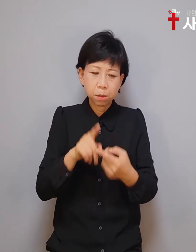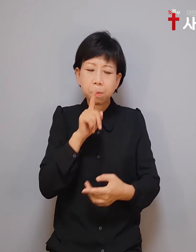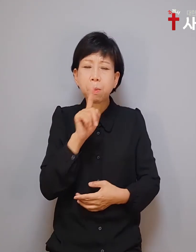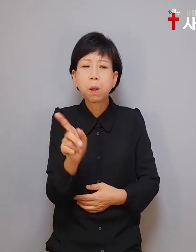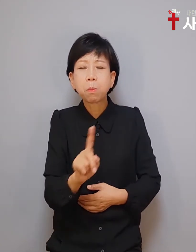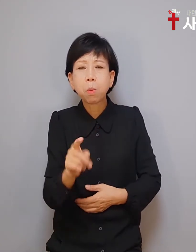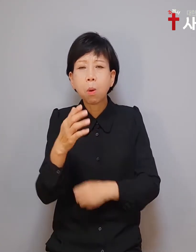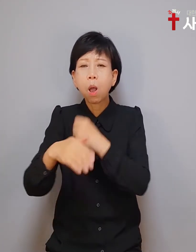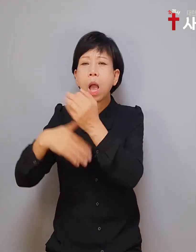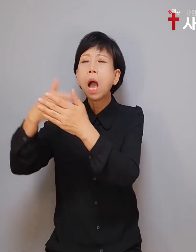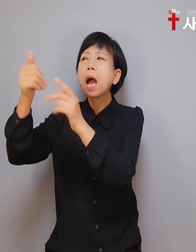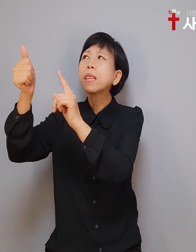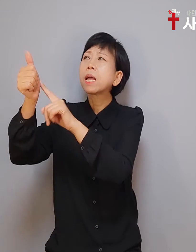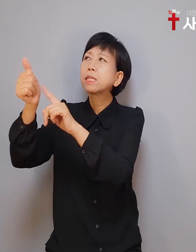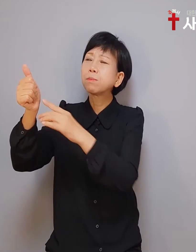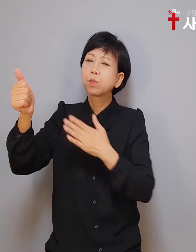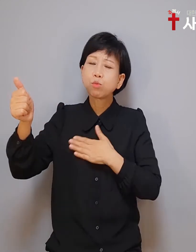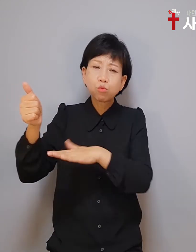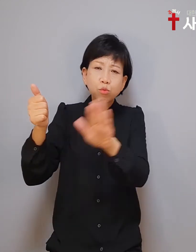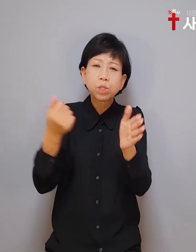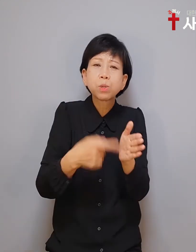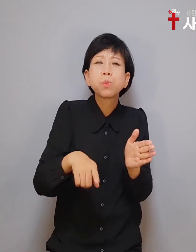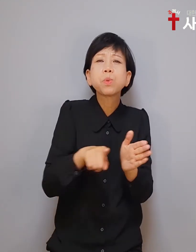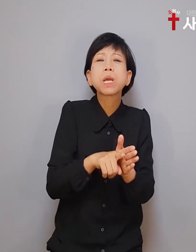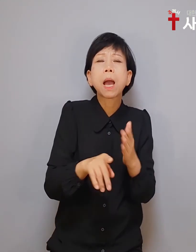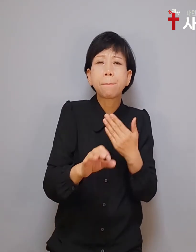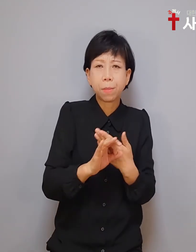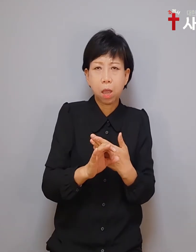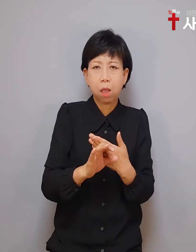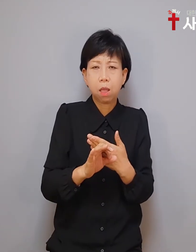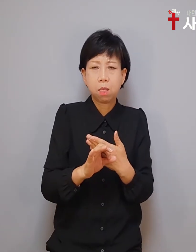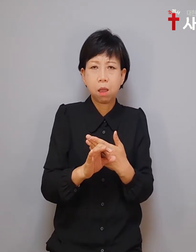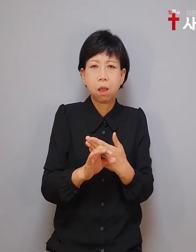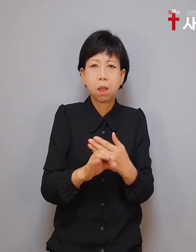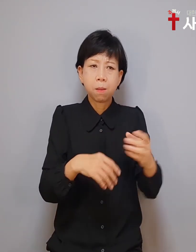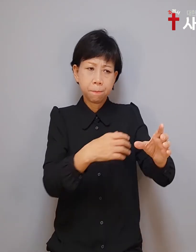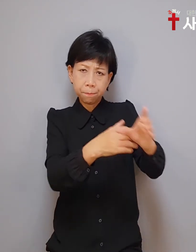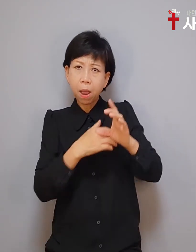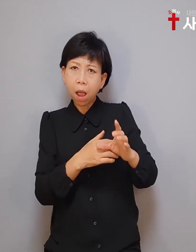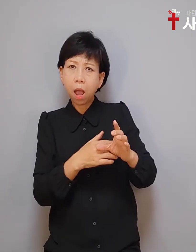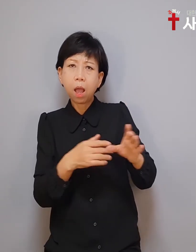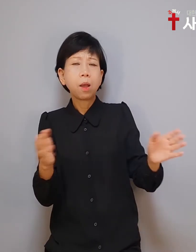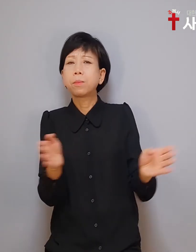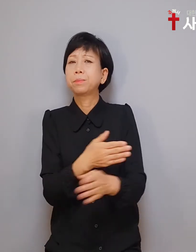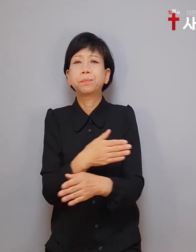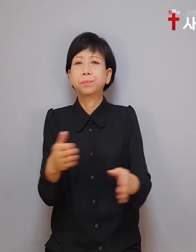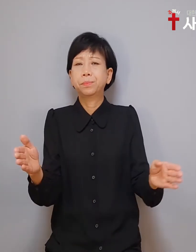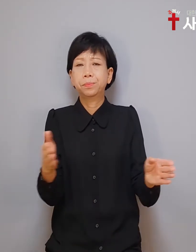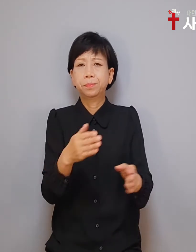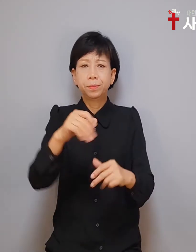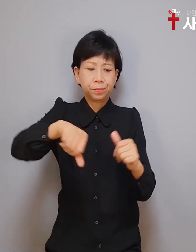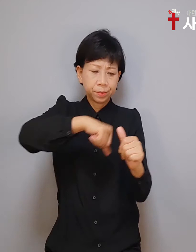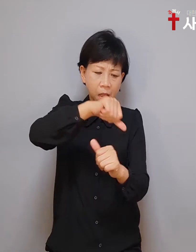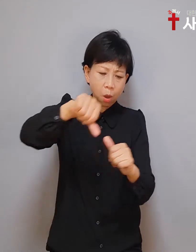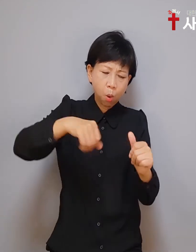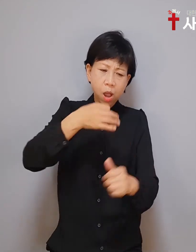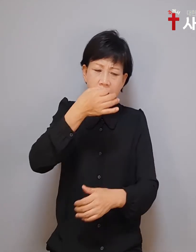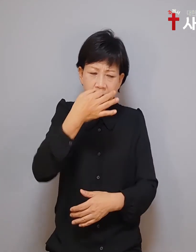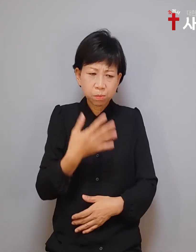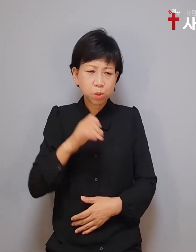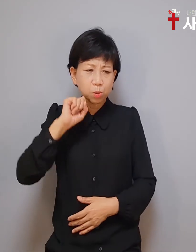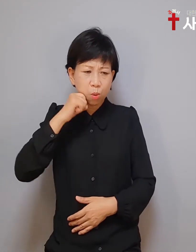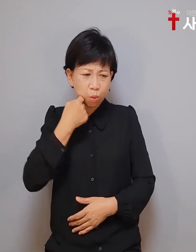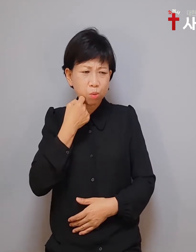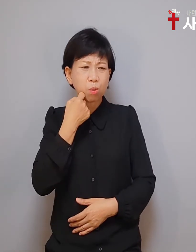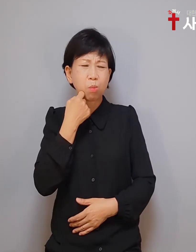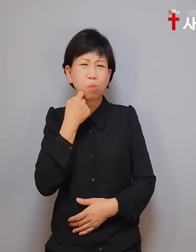하시면? 위하시면 누가 우리를 대적하리요? 물론 여러 가지 상황과 환경들이 어마어마하게 커 보이고 참